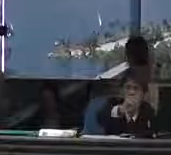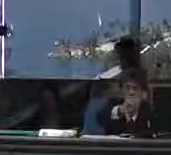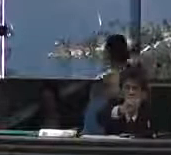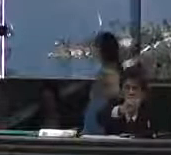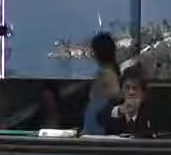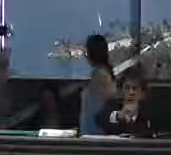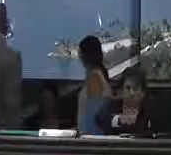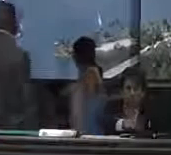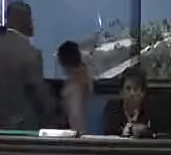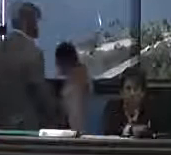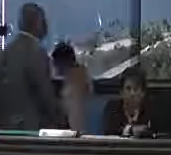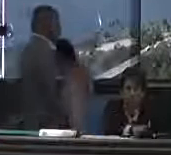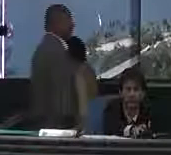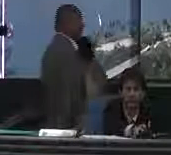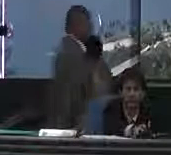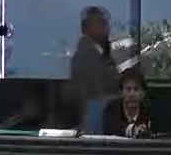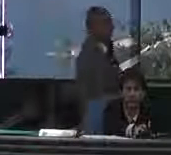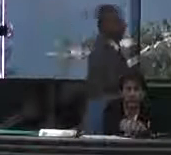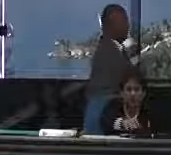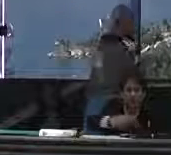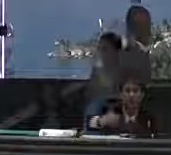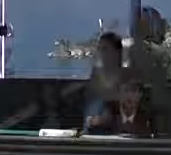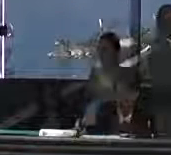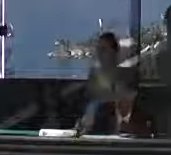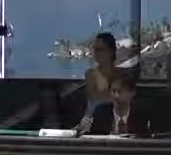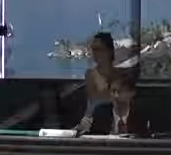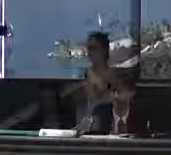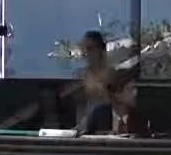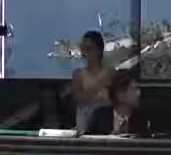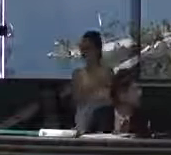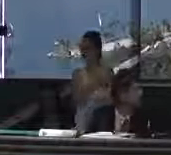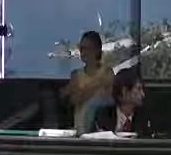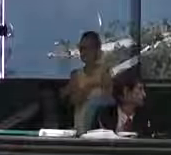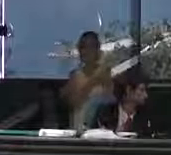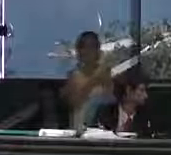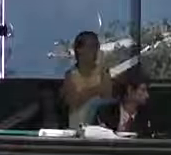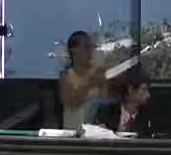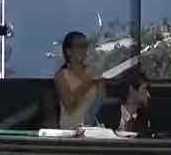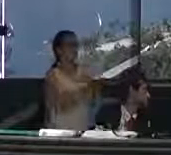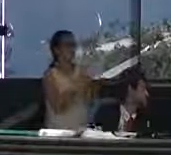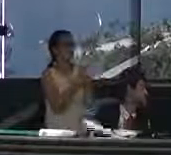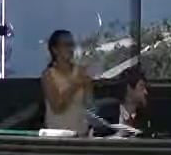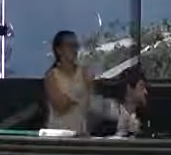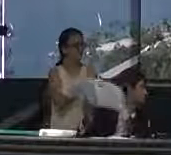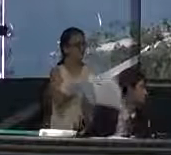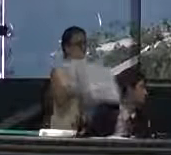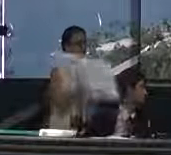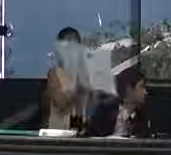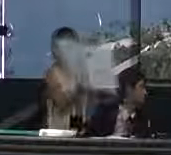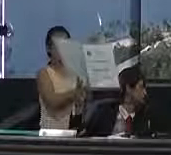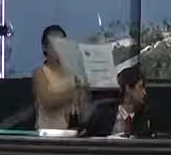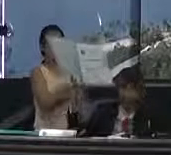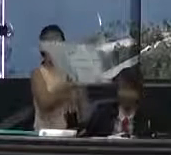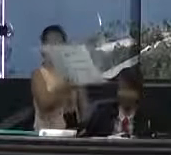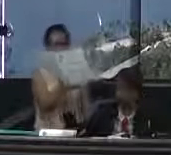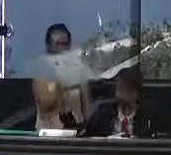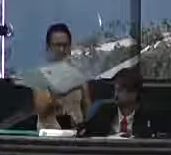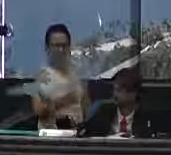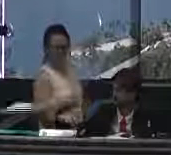declaro aberta a 42ª sessão ordinária do dia